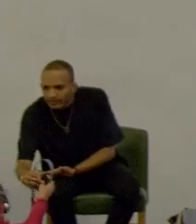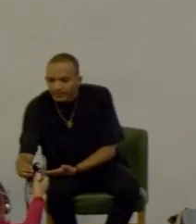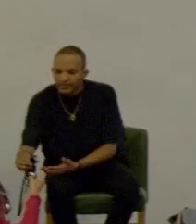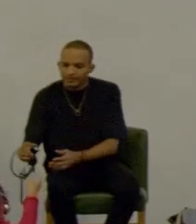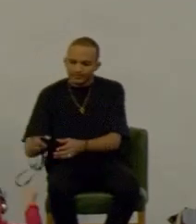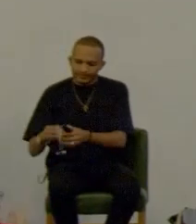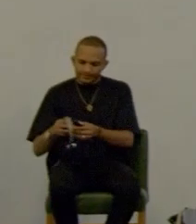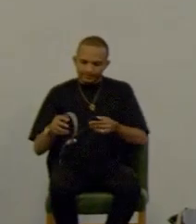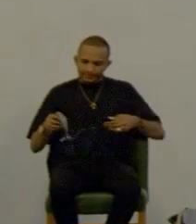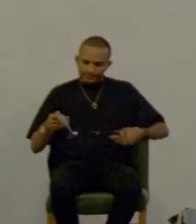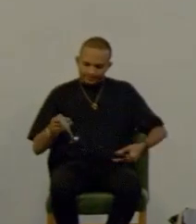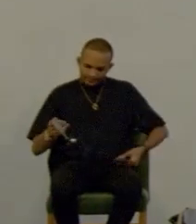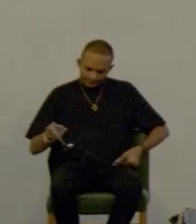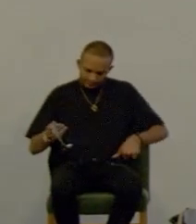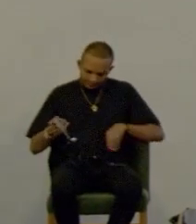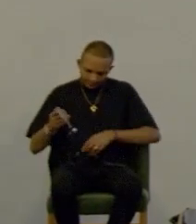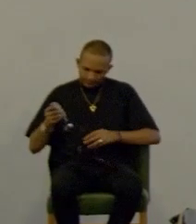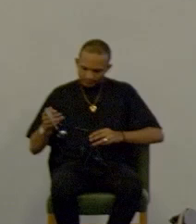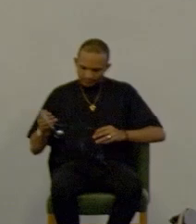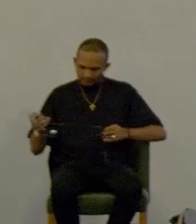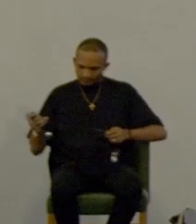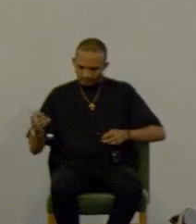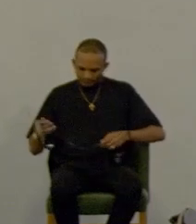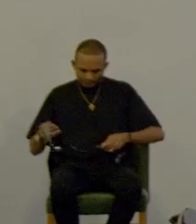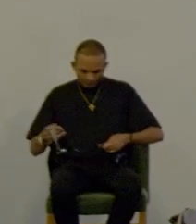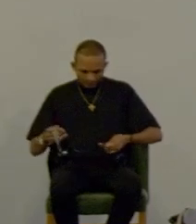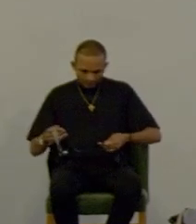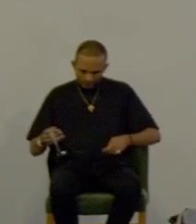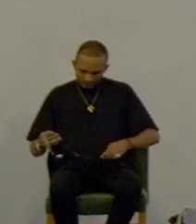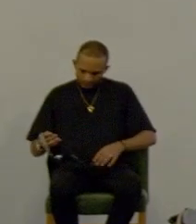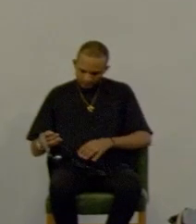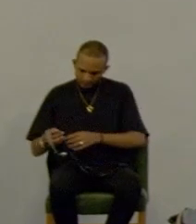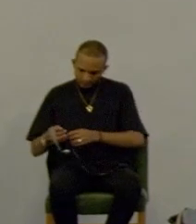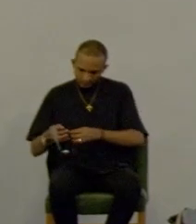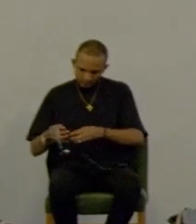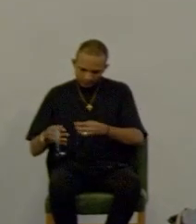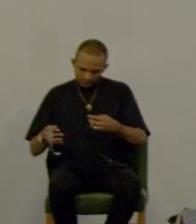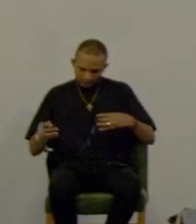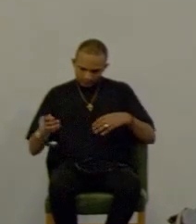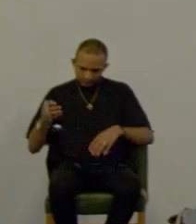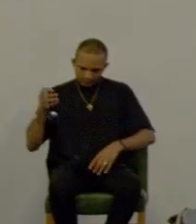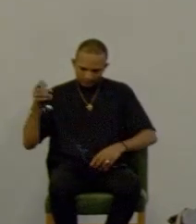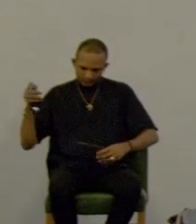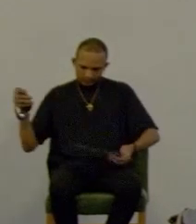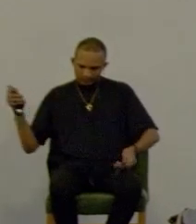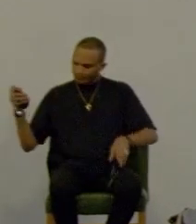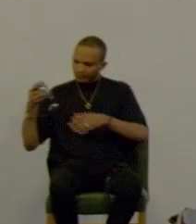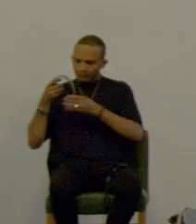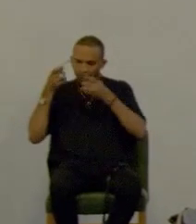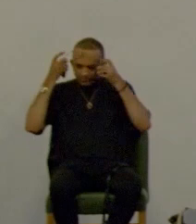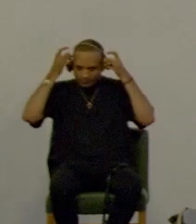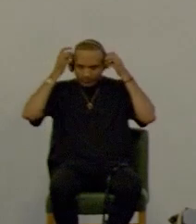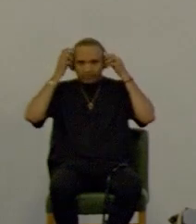A gente teve esse ciclo, ele é já uma extensão de um ciclo que começou o ano passado.